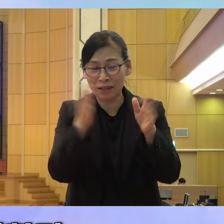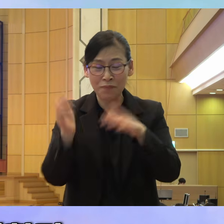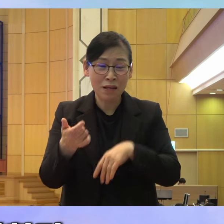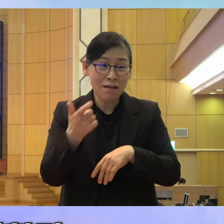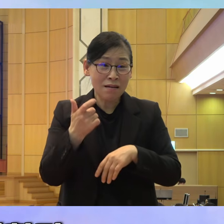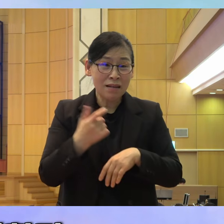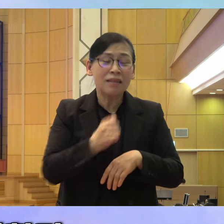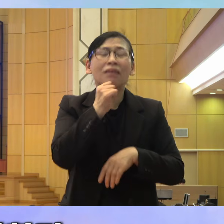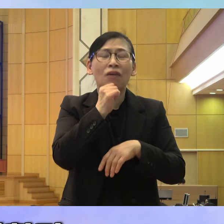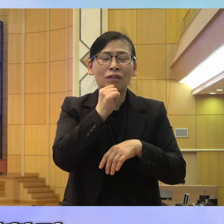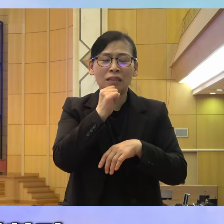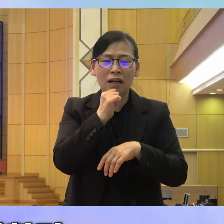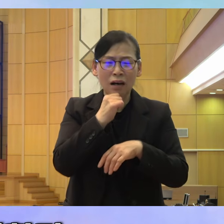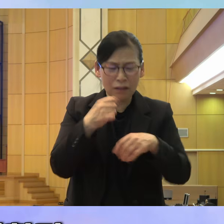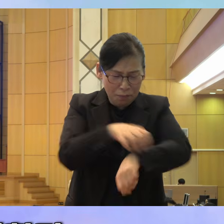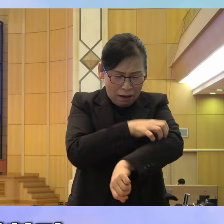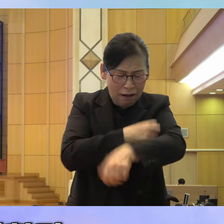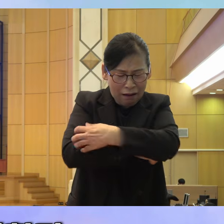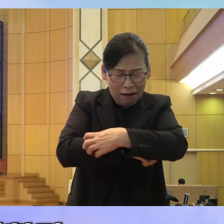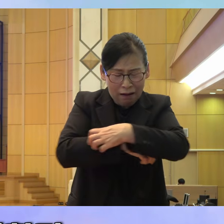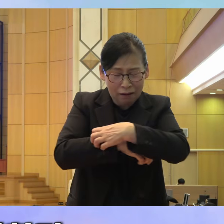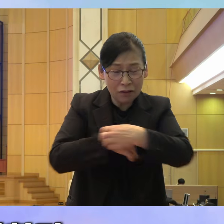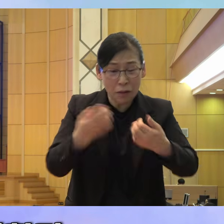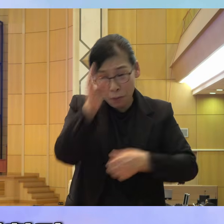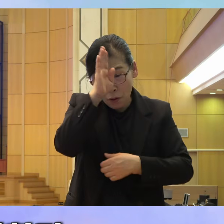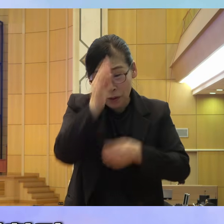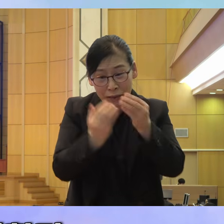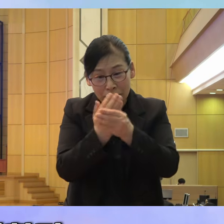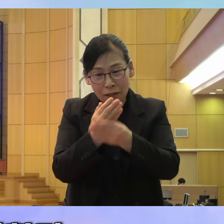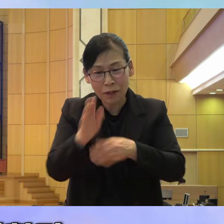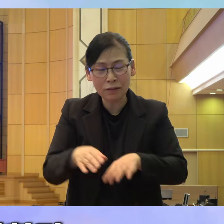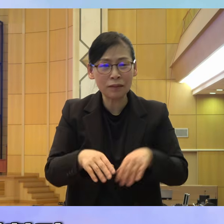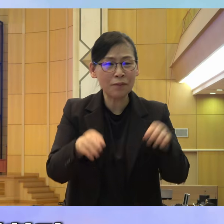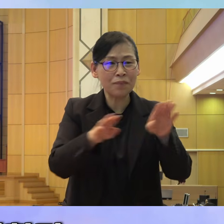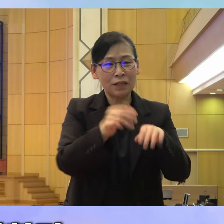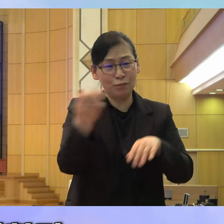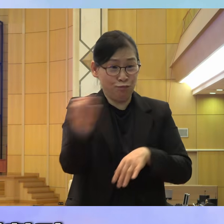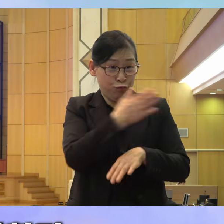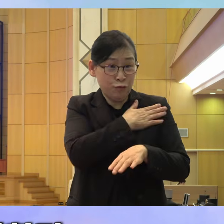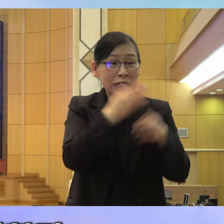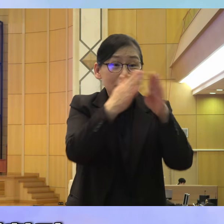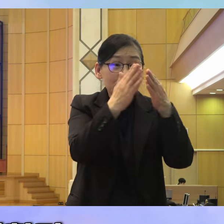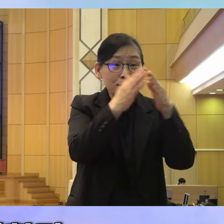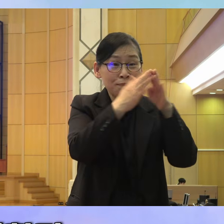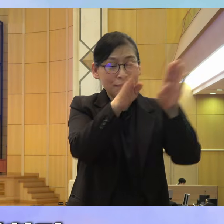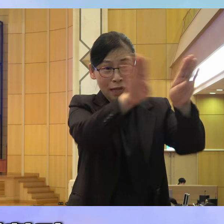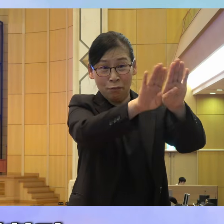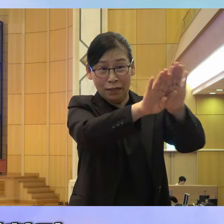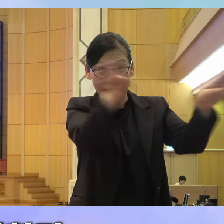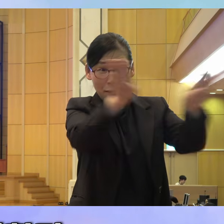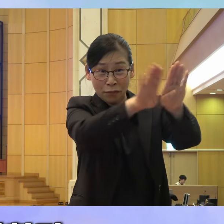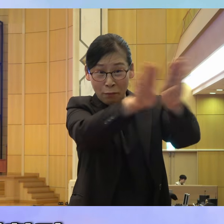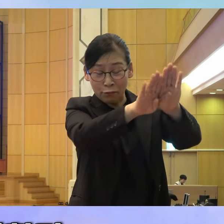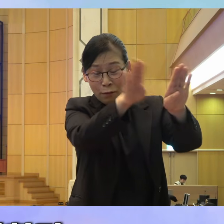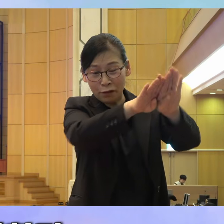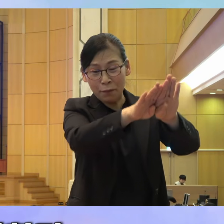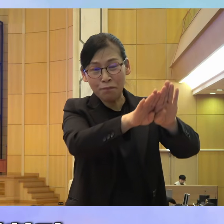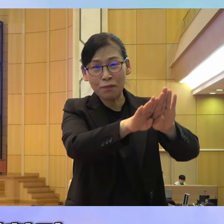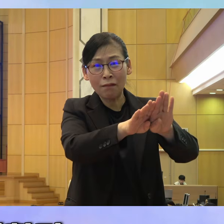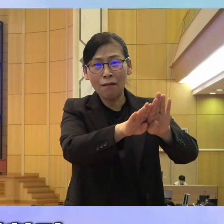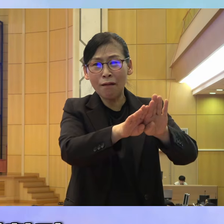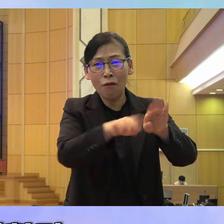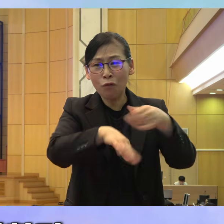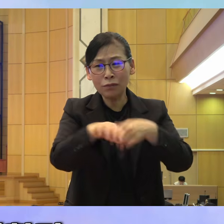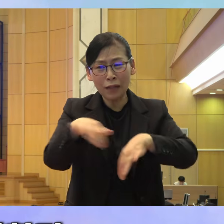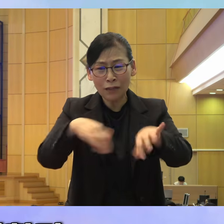거지가 헌대를 앓으며 그 대문에 말하는 부잣집 대문에 오갈 데가 없으니까,